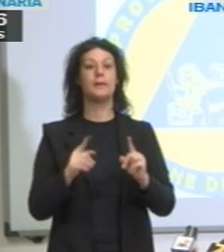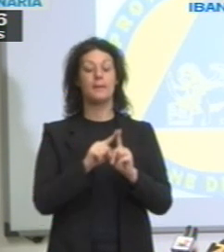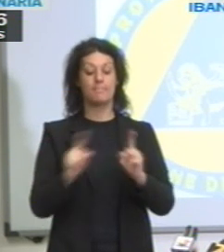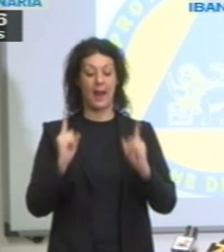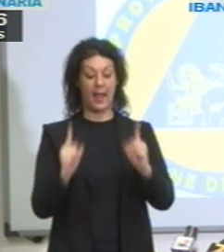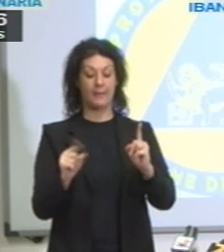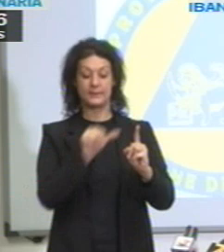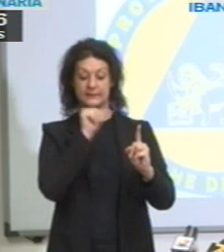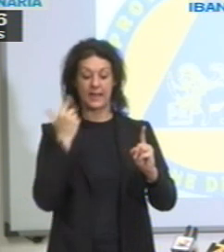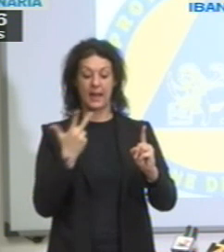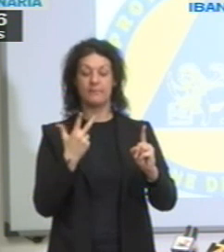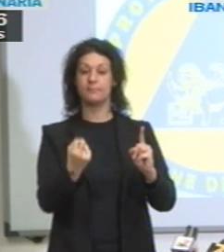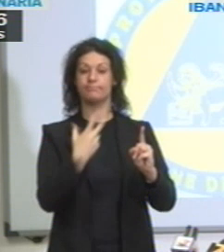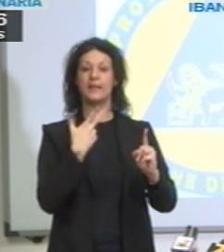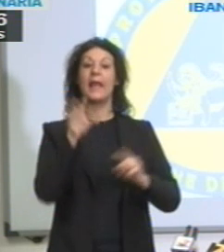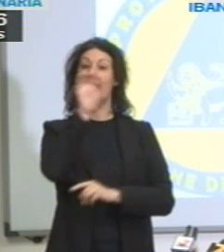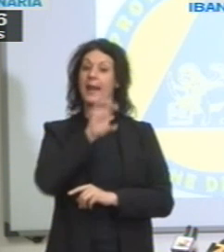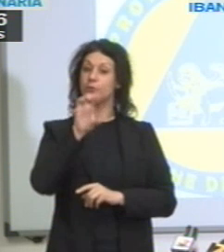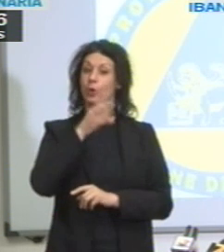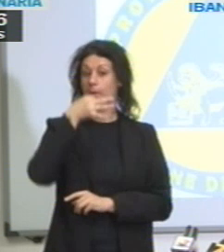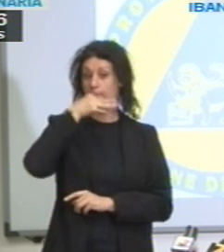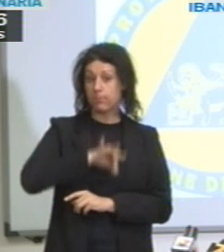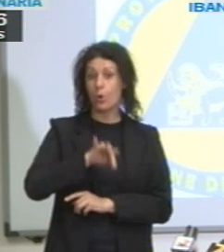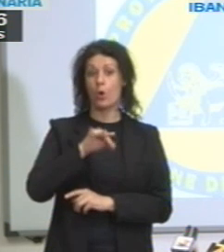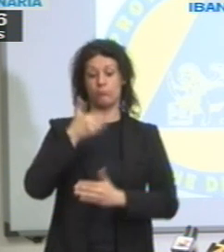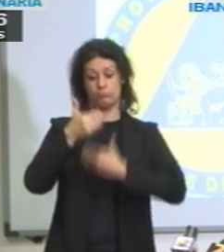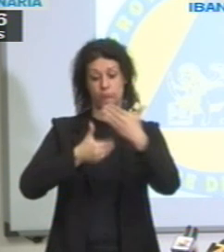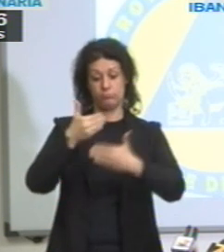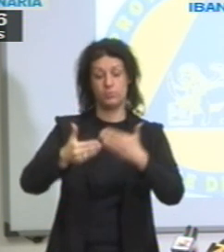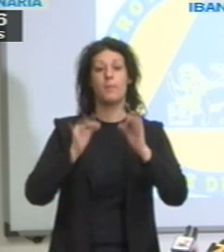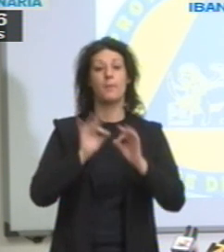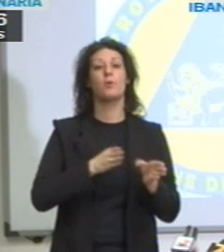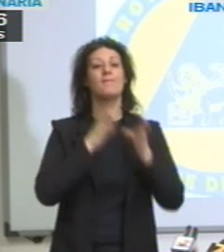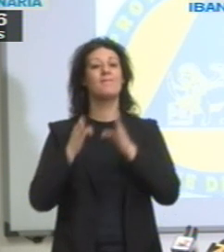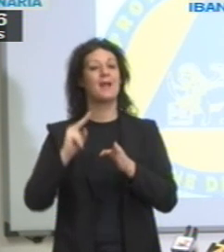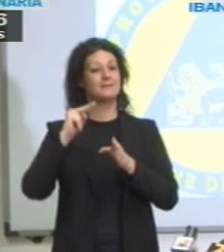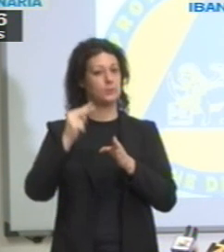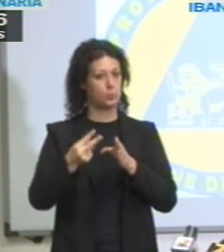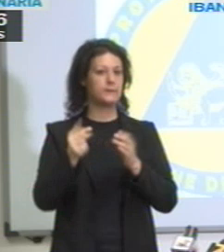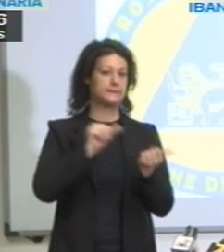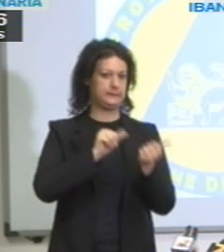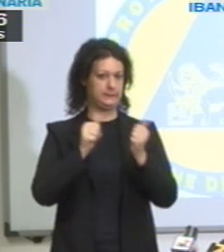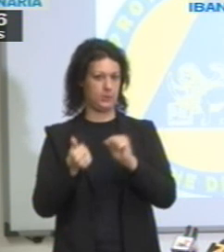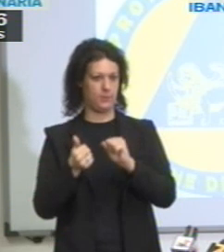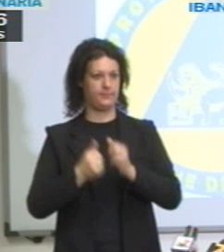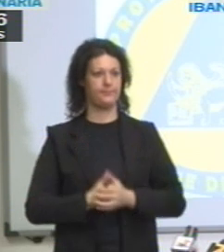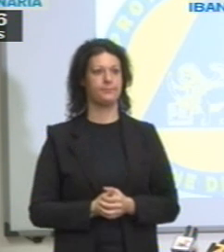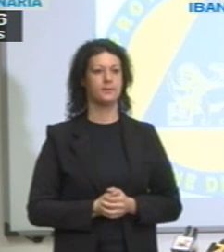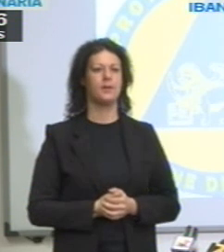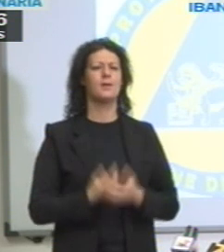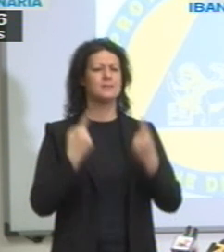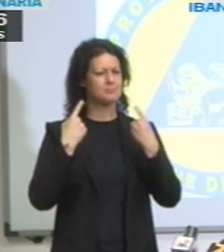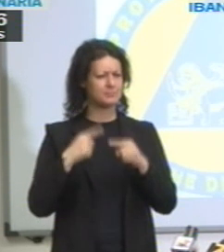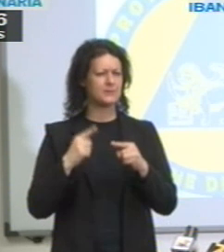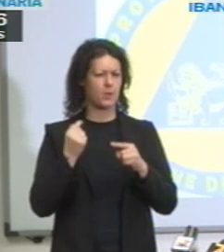di efficienza entro i quali poter proseguire nella fase 2 a tutti gli effetti o meno. Ecco, questa è una materia estremamente